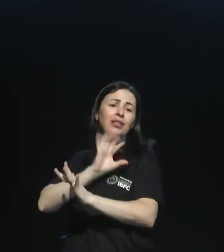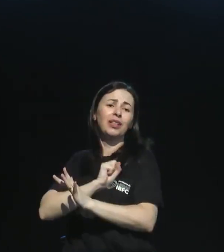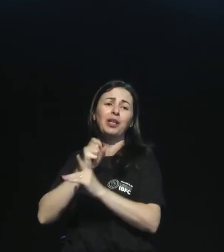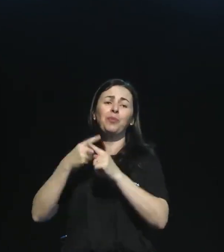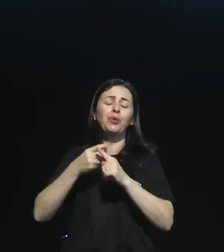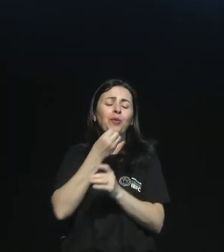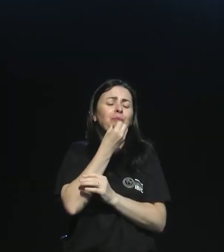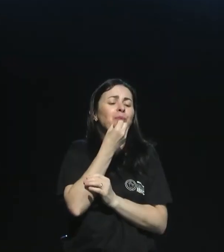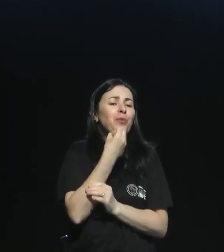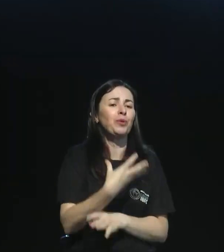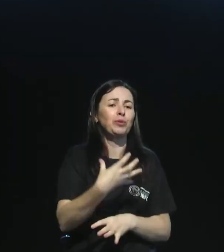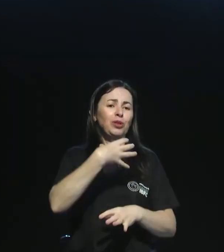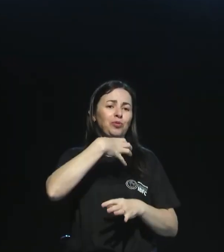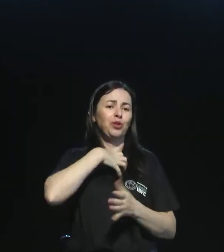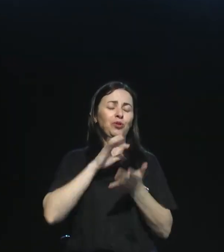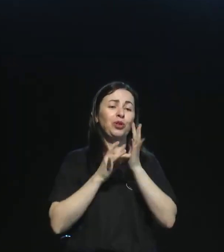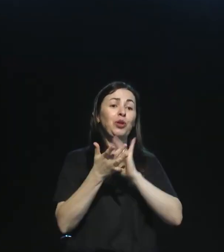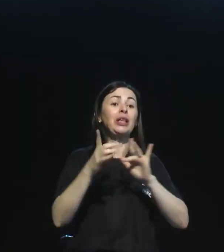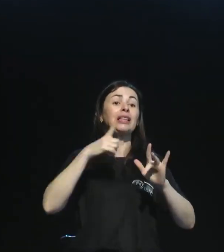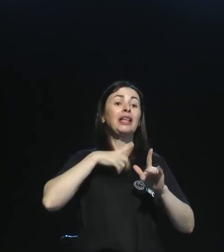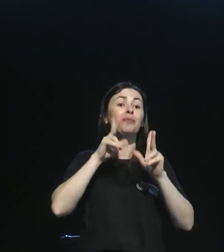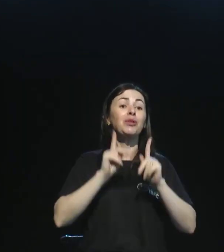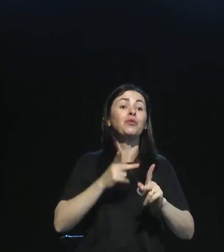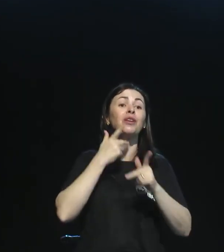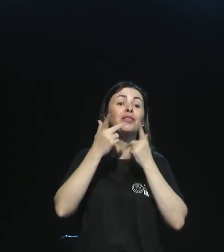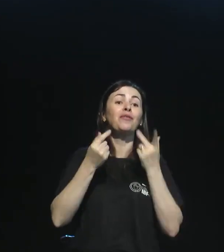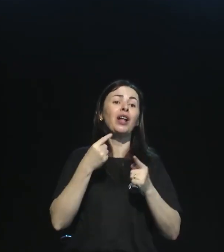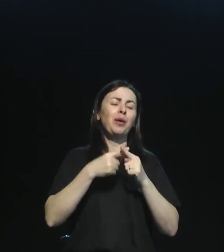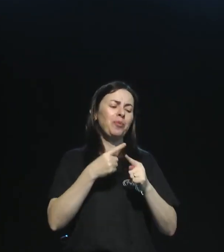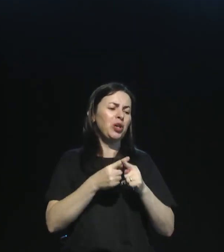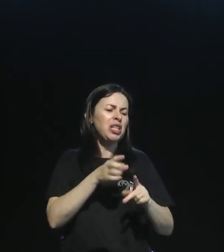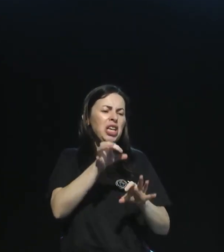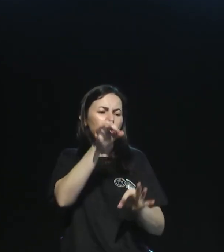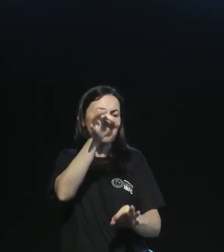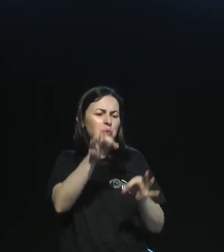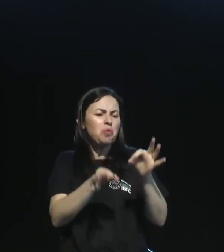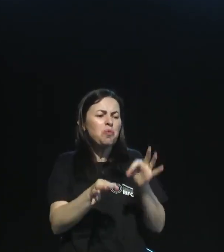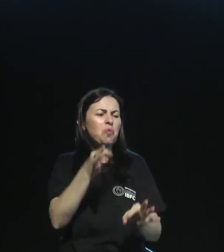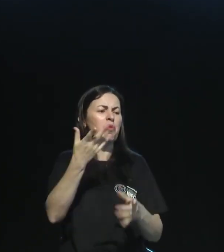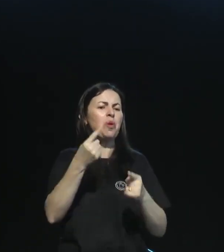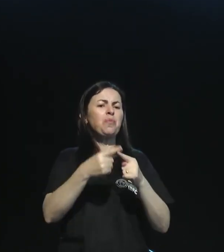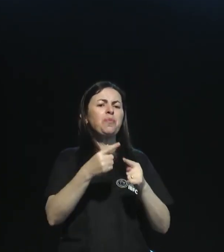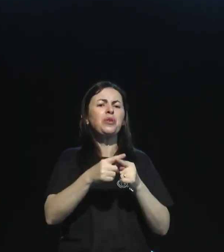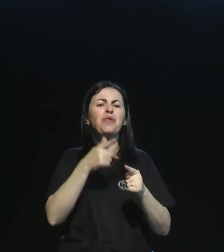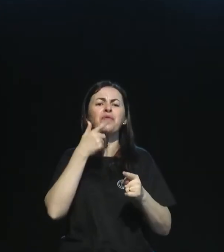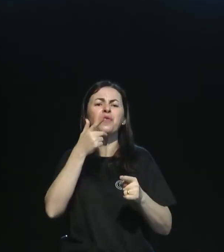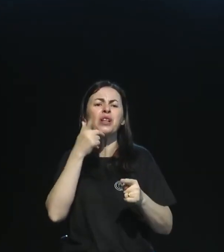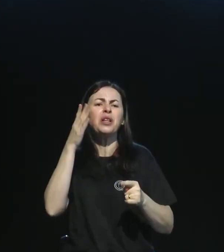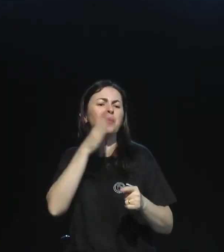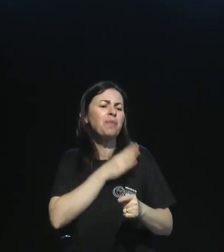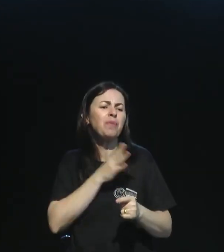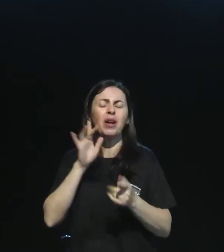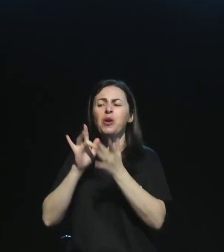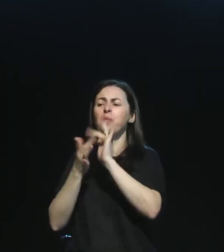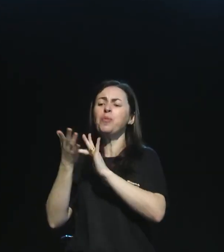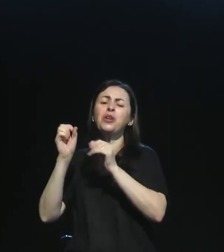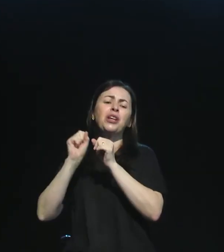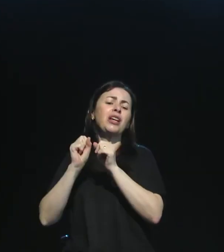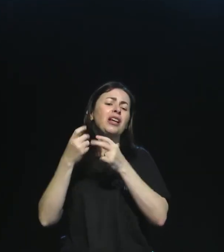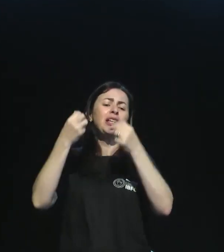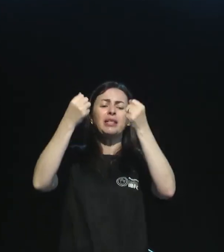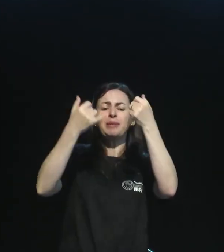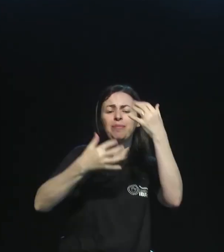de Jesus. Alguns chegam a dizer assim: estão julgando, estão criticando, Jesus não fez assim, Jesus fez assado.